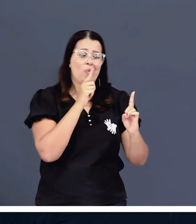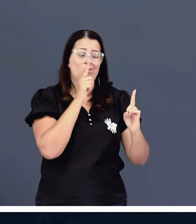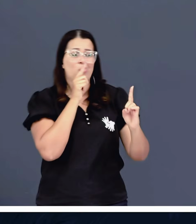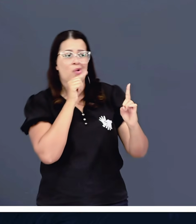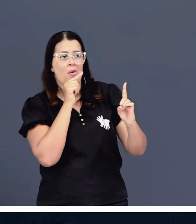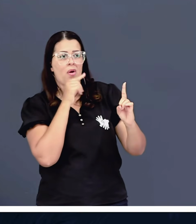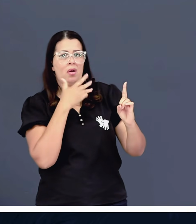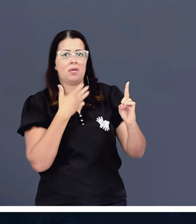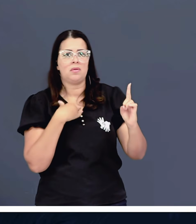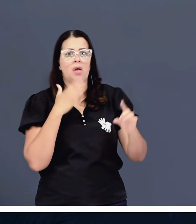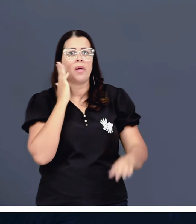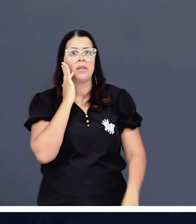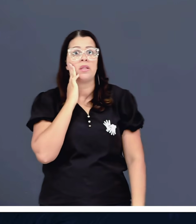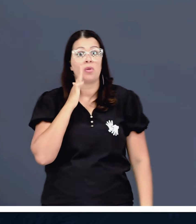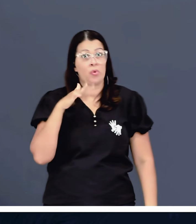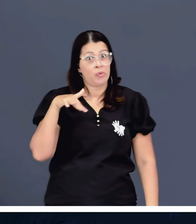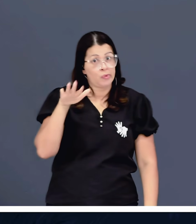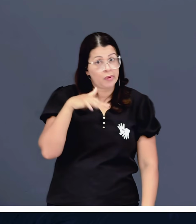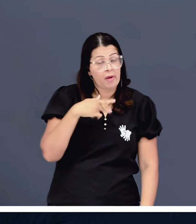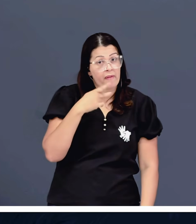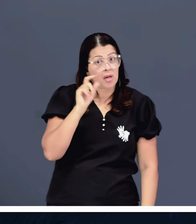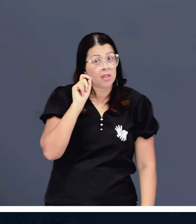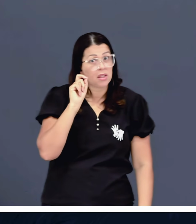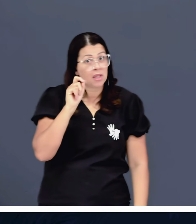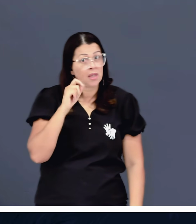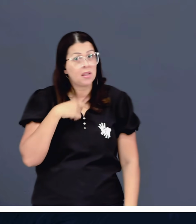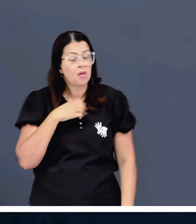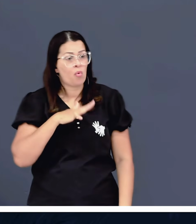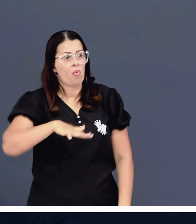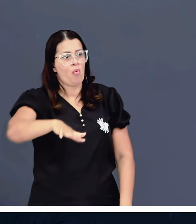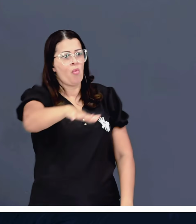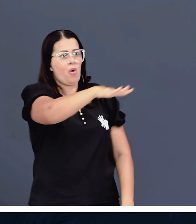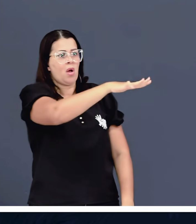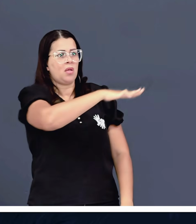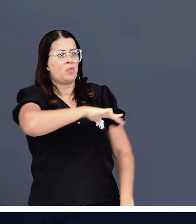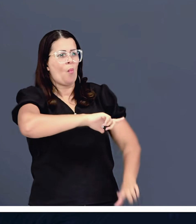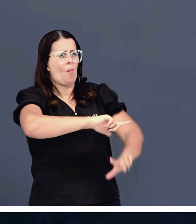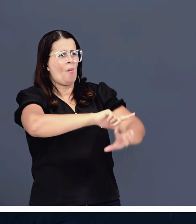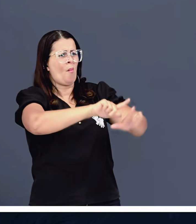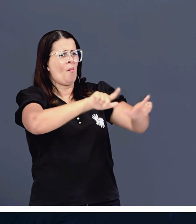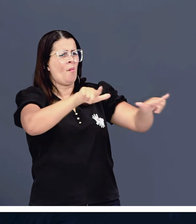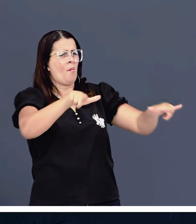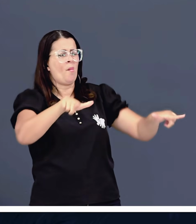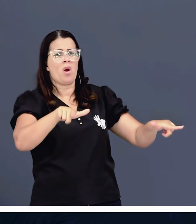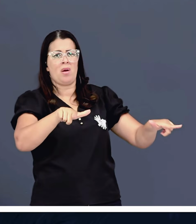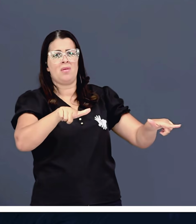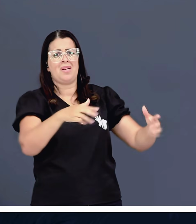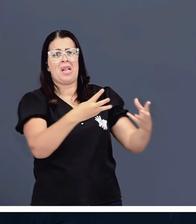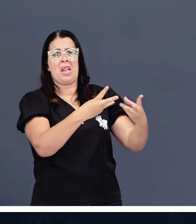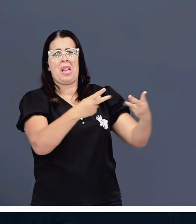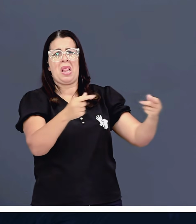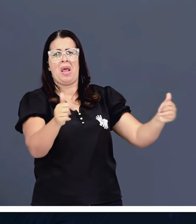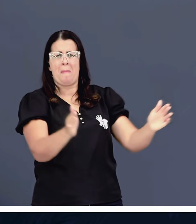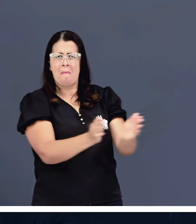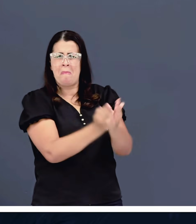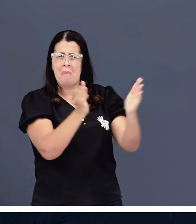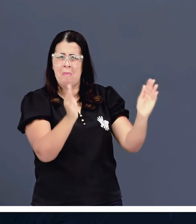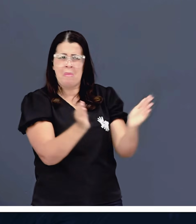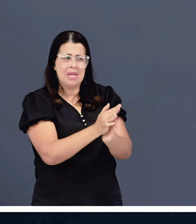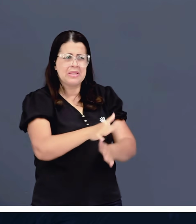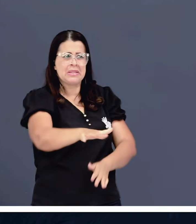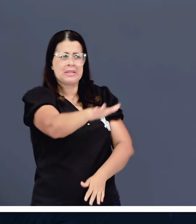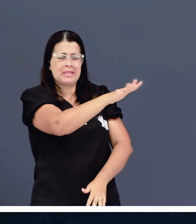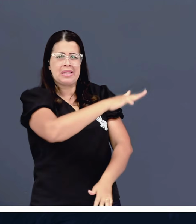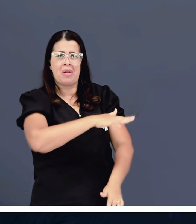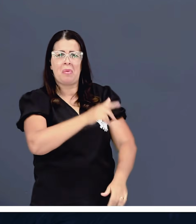água? Entendam que nós estamos falando de um cenário de escassez, tá, gente? Nós estamos falando